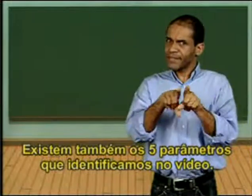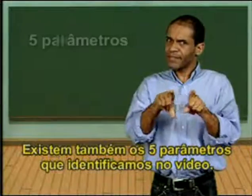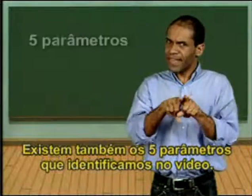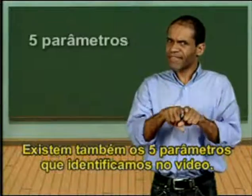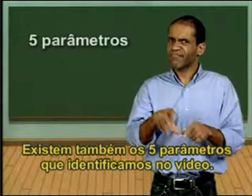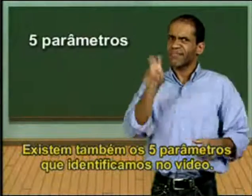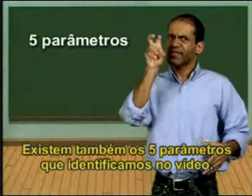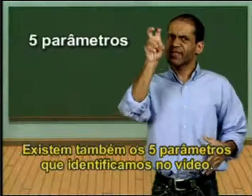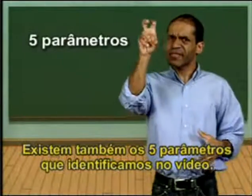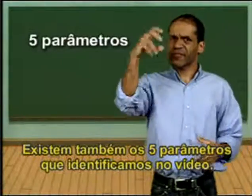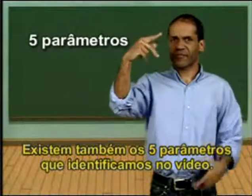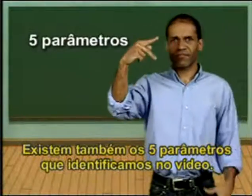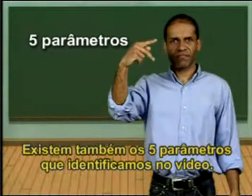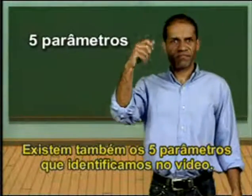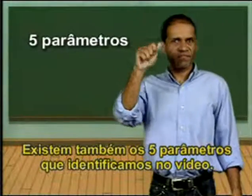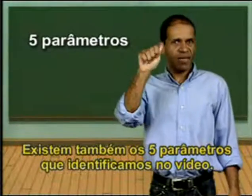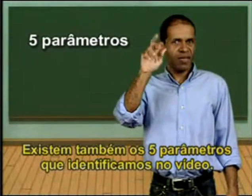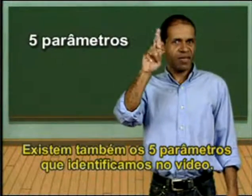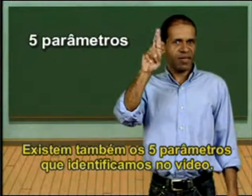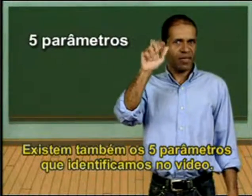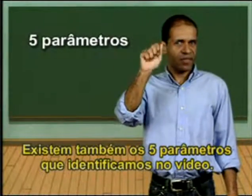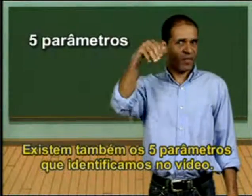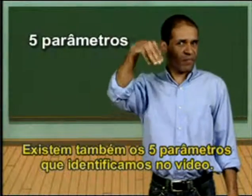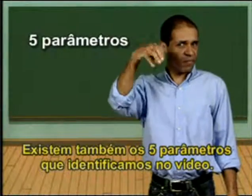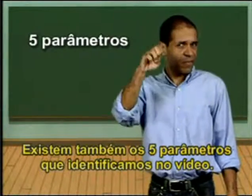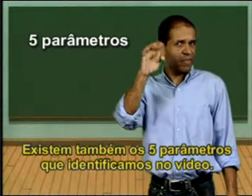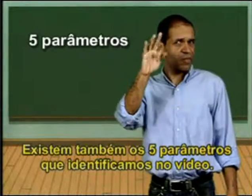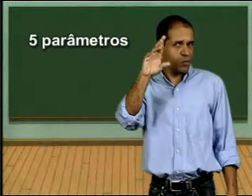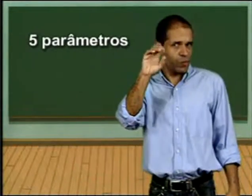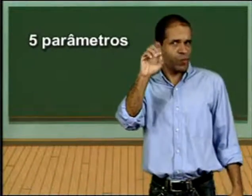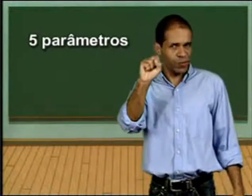Existem também os 5 parâmetros, que identificamos no vídeo.